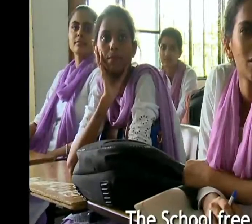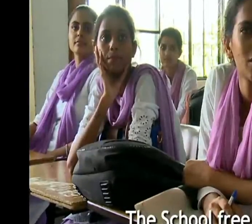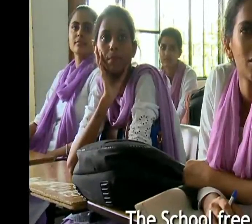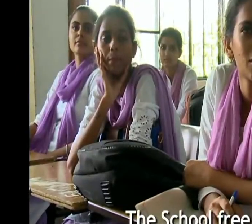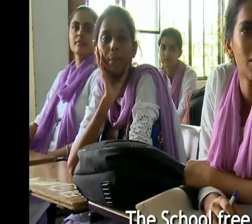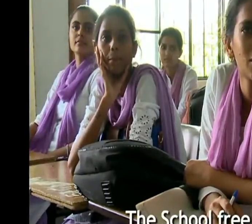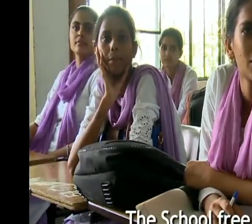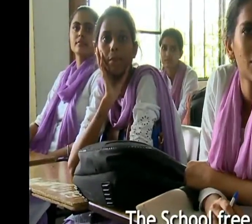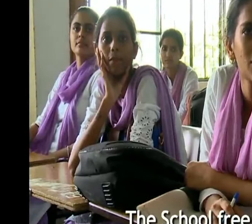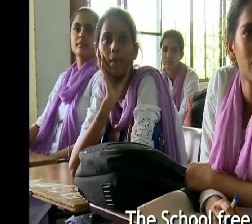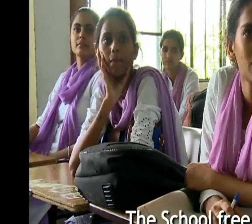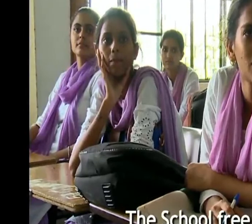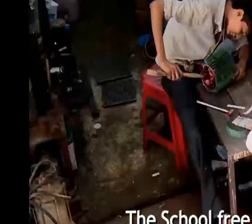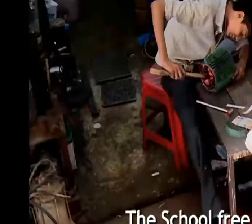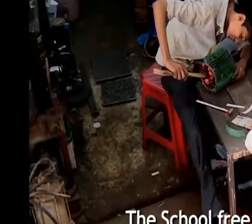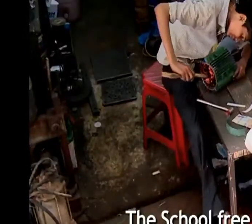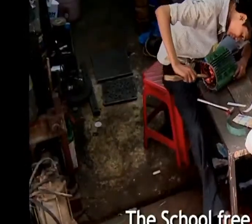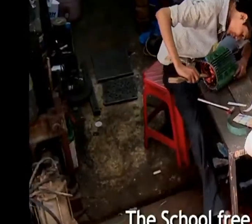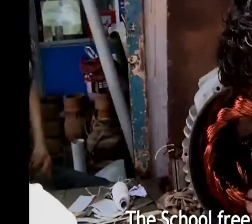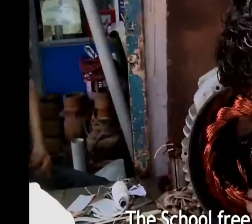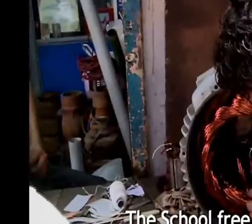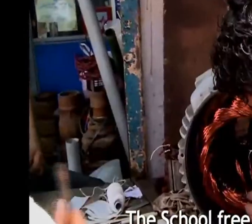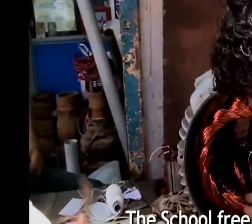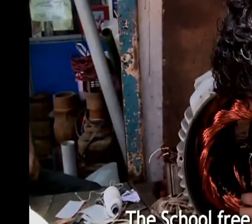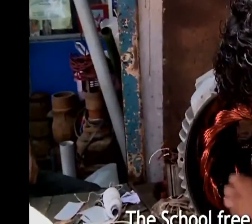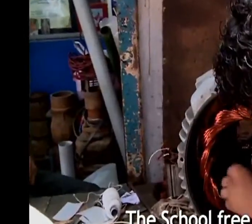धन साधन समय की सीमा से